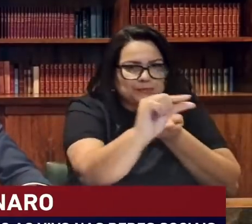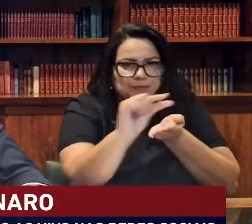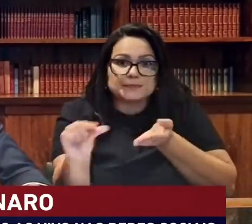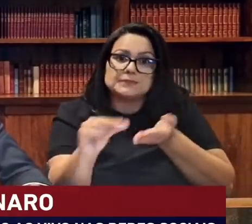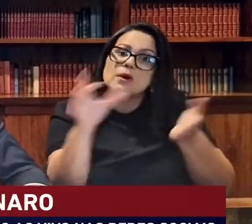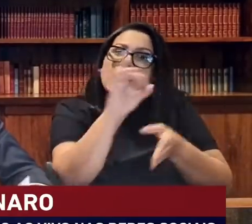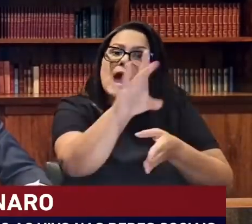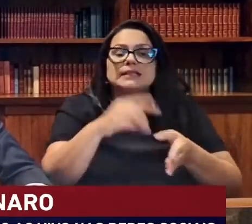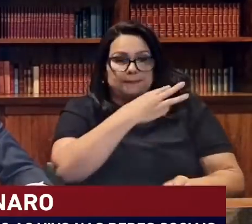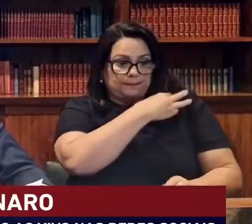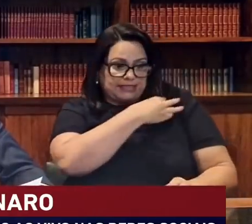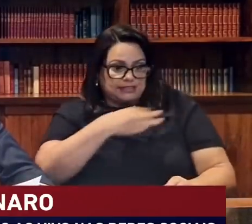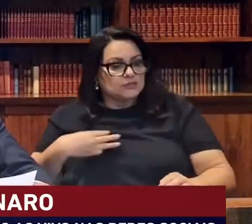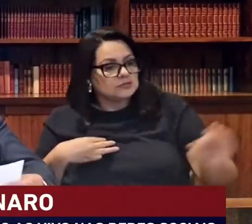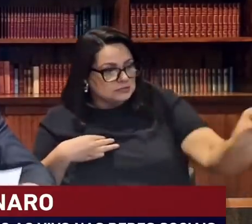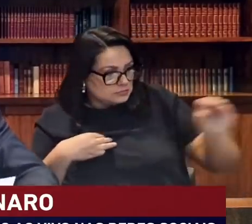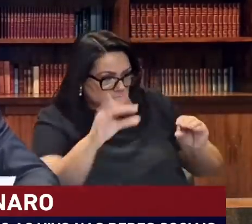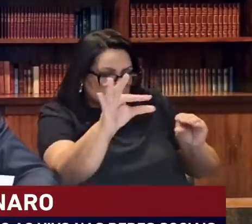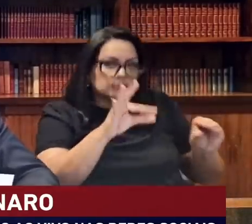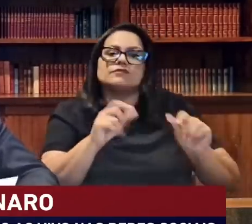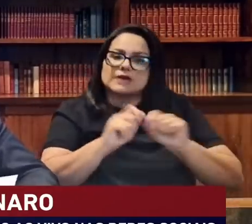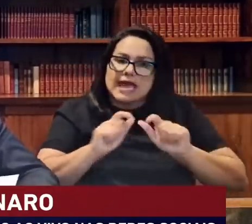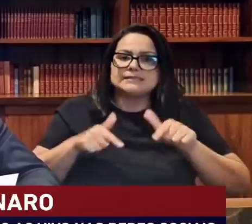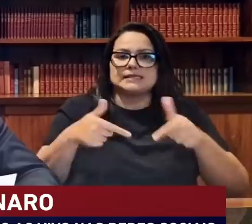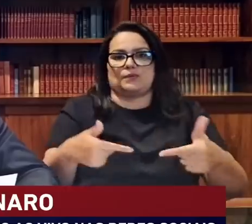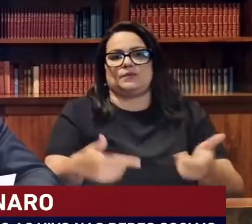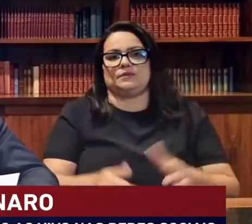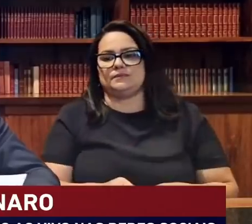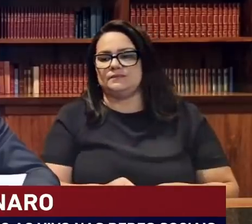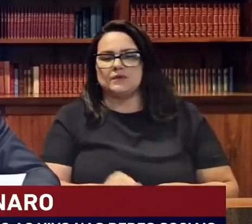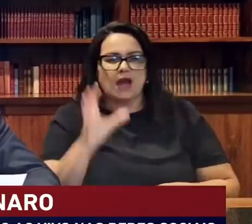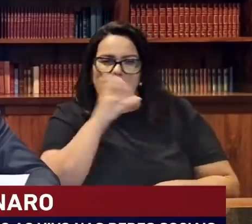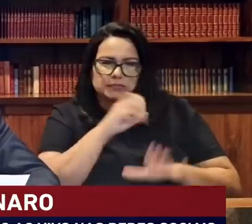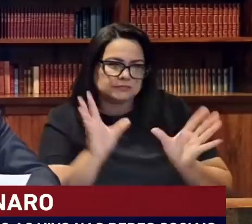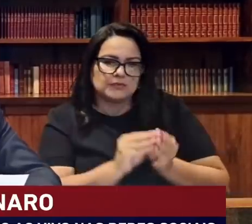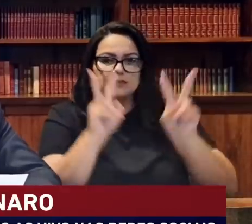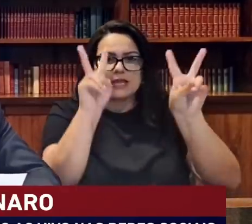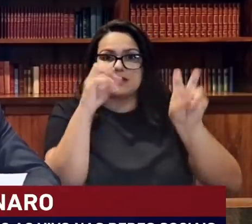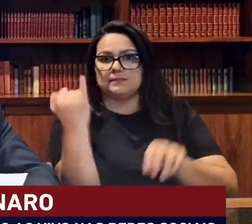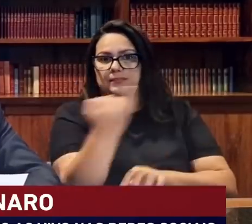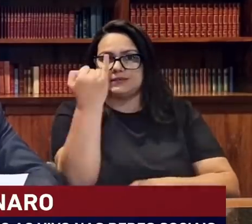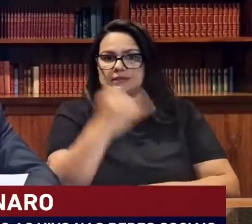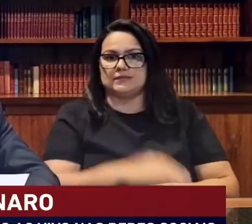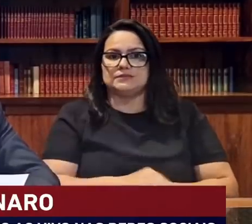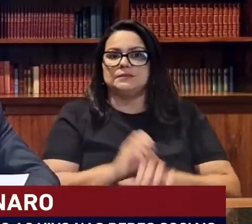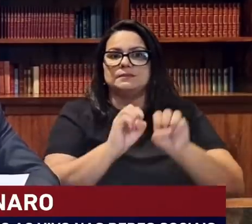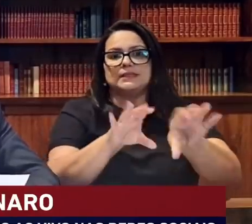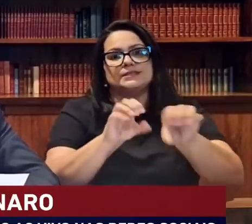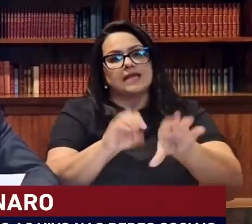né, é executar essa emenda. Jogo rápido aqui, que tem uma coisa importante para falar, que é o caso aí do Ministério da